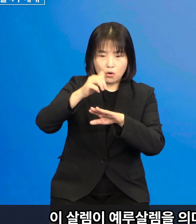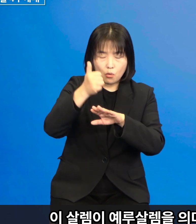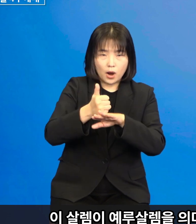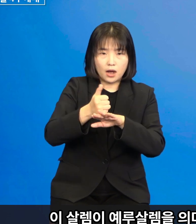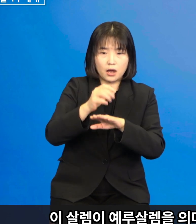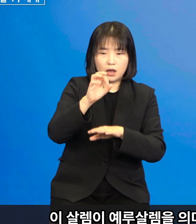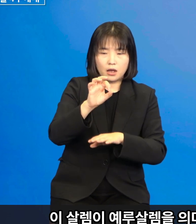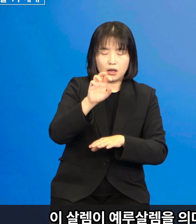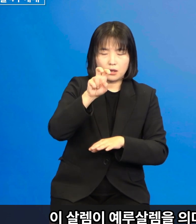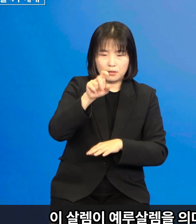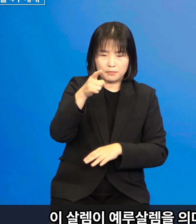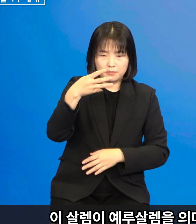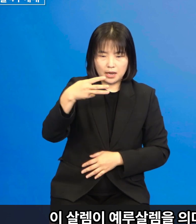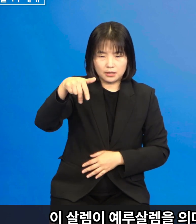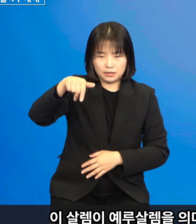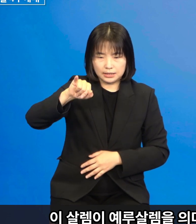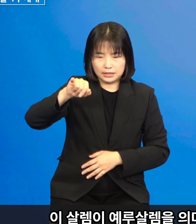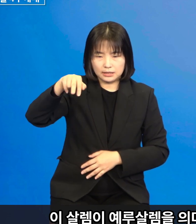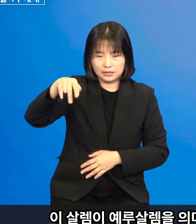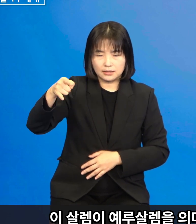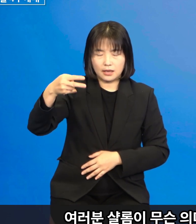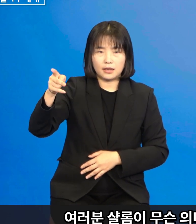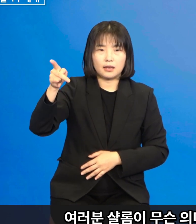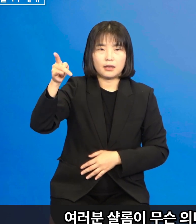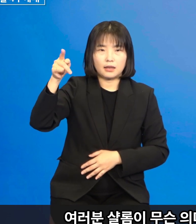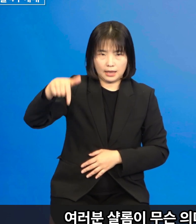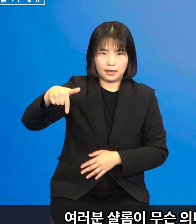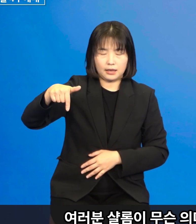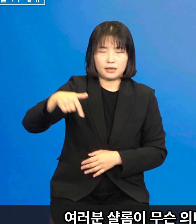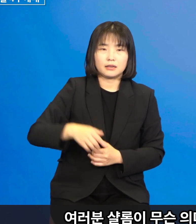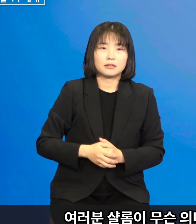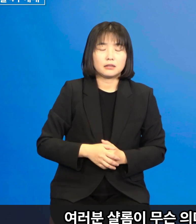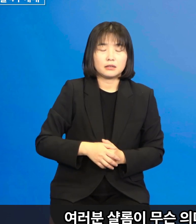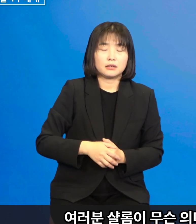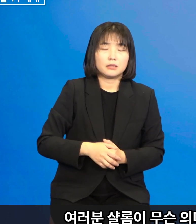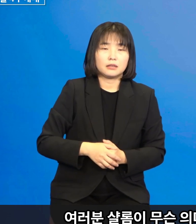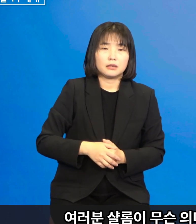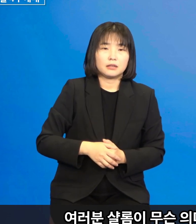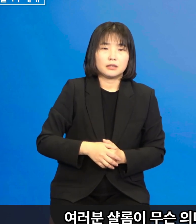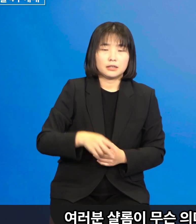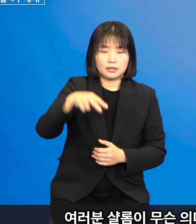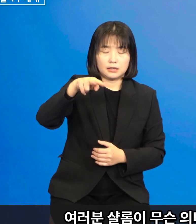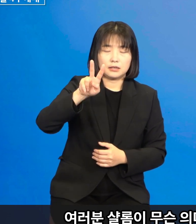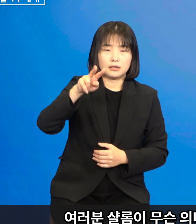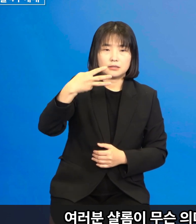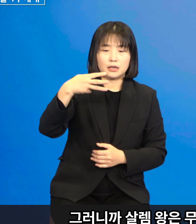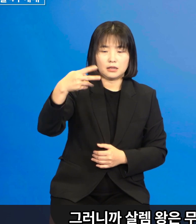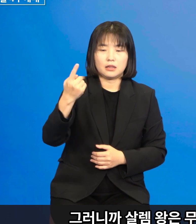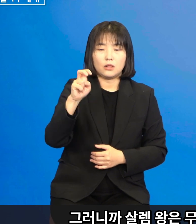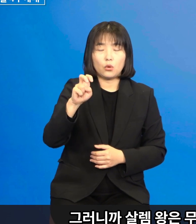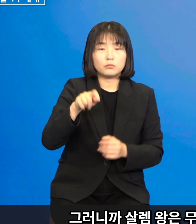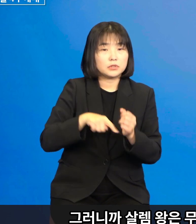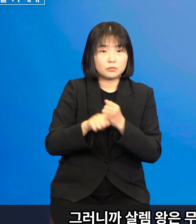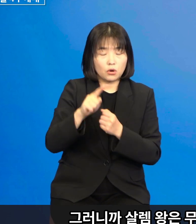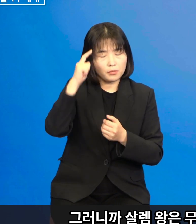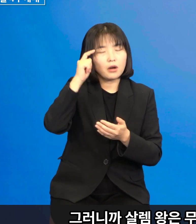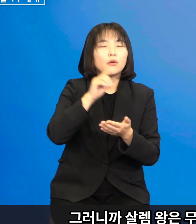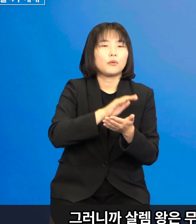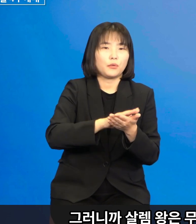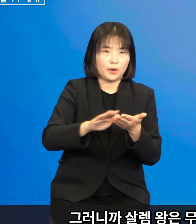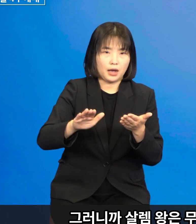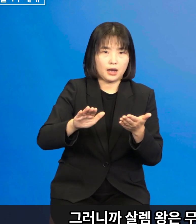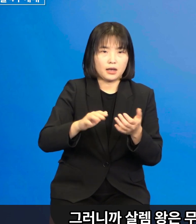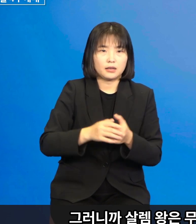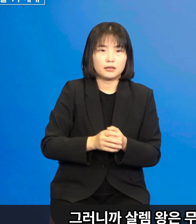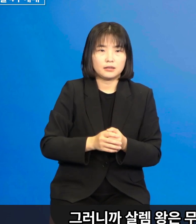살렘이 예루살렘을 의미하죠. 살렘이 무슨 의미입니까? 여러분, 샬롬이 무슨 의미예요? 평화라는 의미입니다. 그러니까 살렘 왕은 무슨